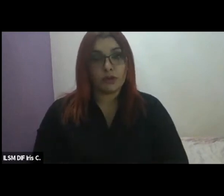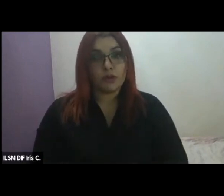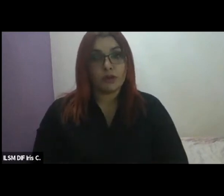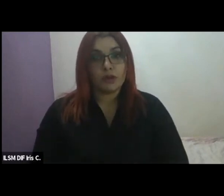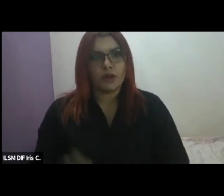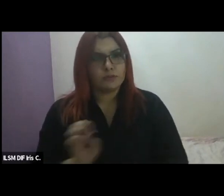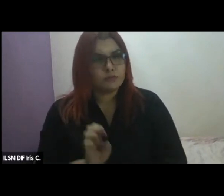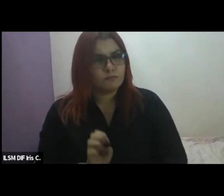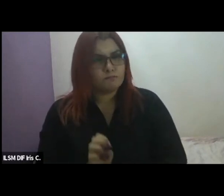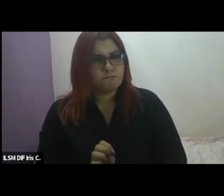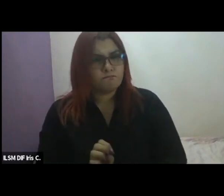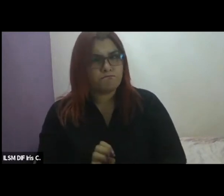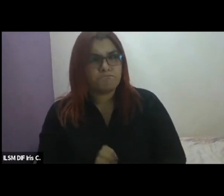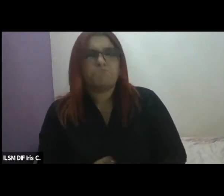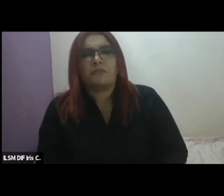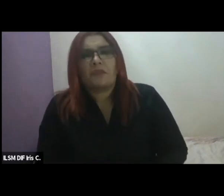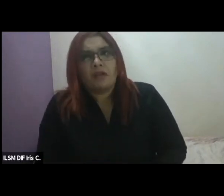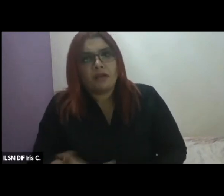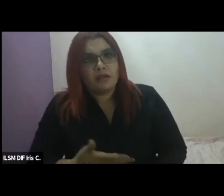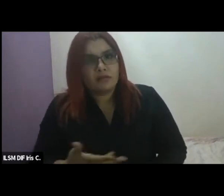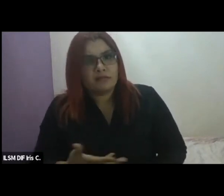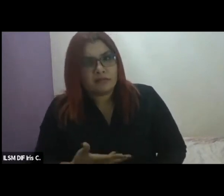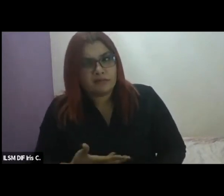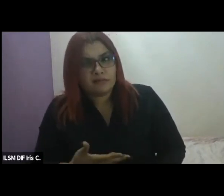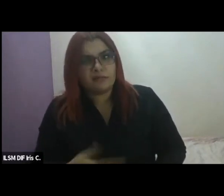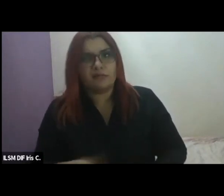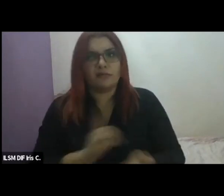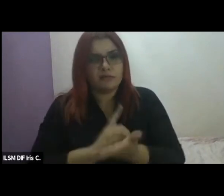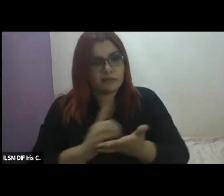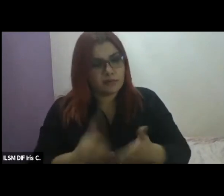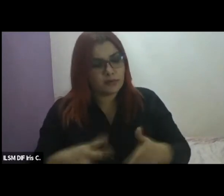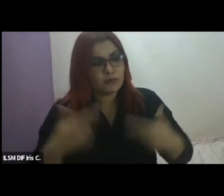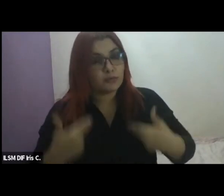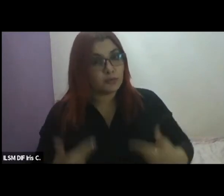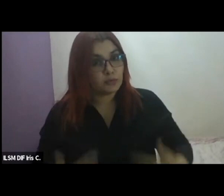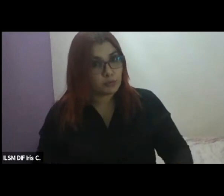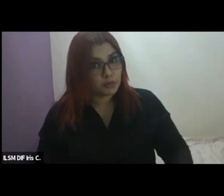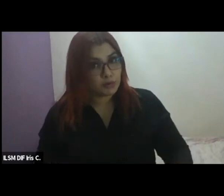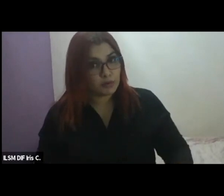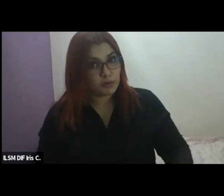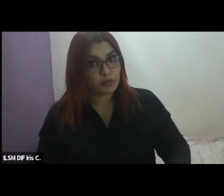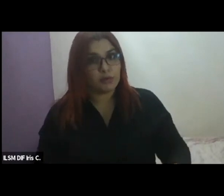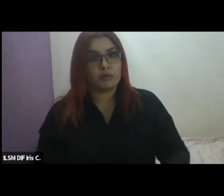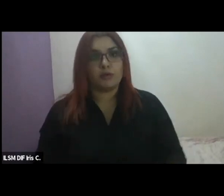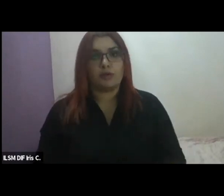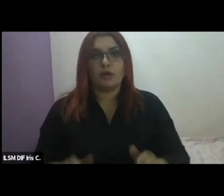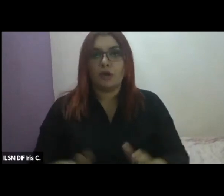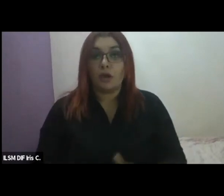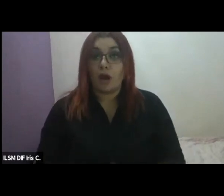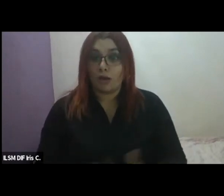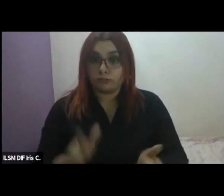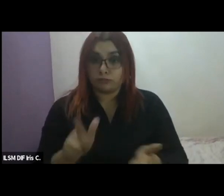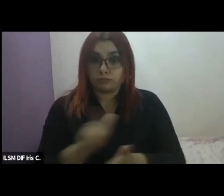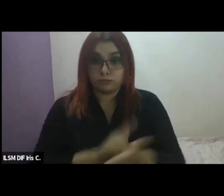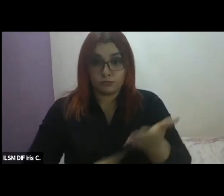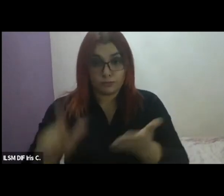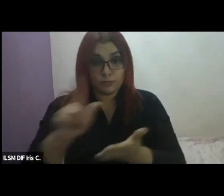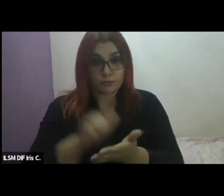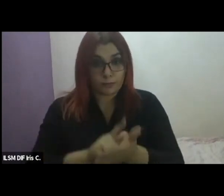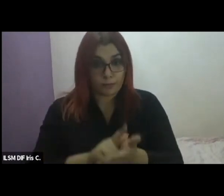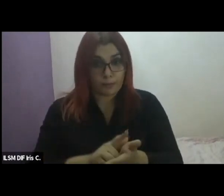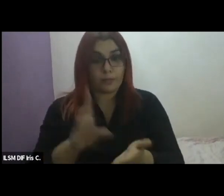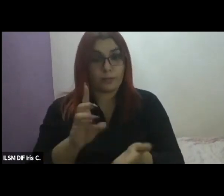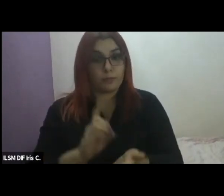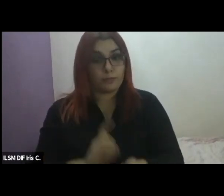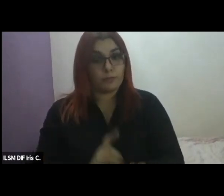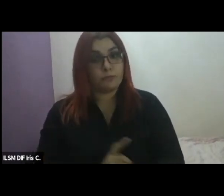la salud y los de derechos humanos, en específico la CIF y la Convención, ya que tienen lógicas coloniales